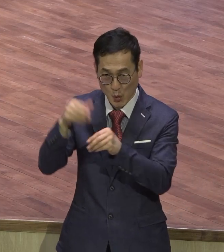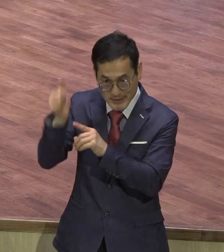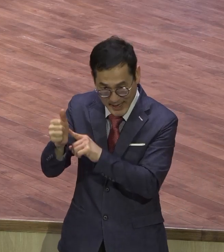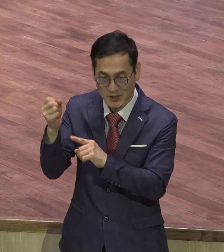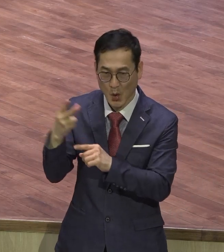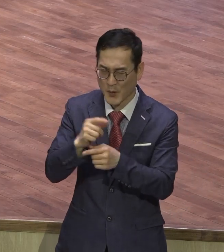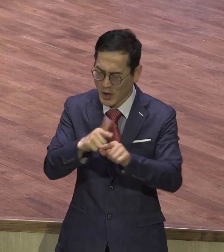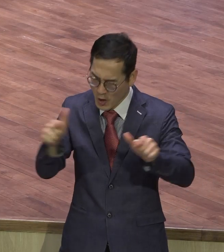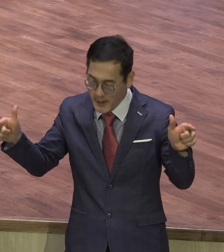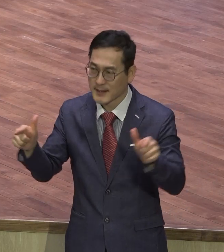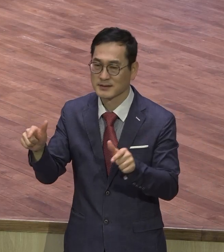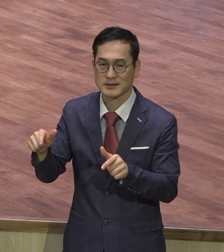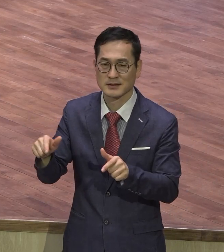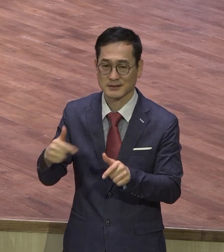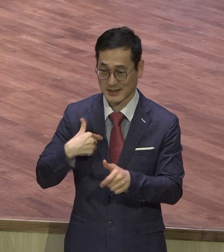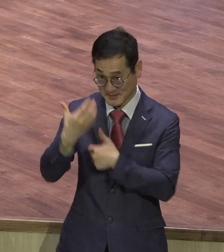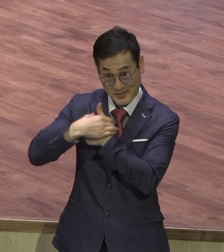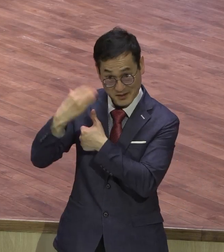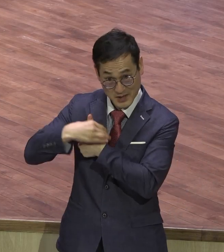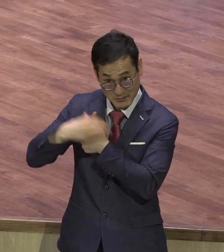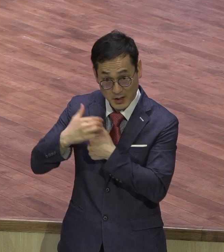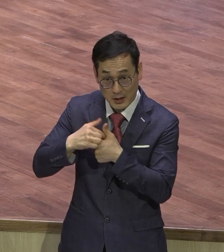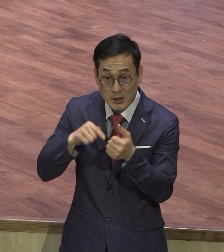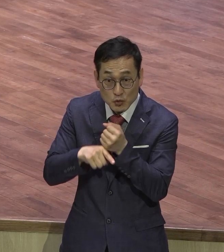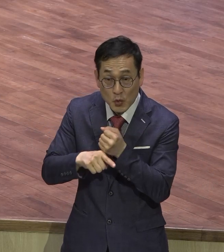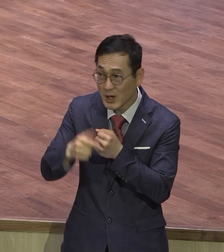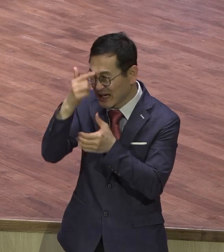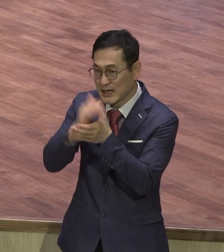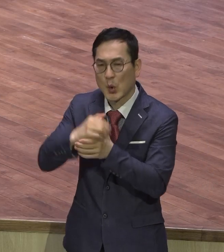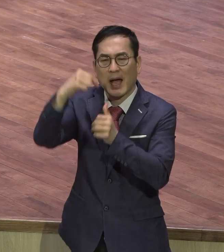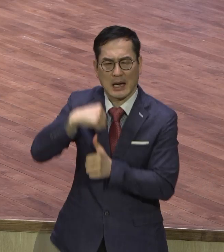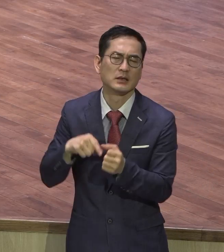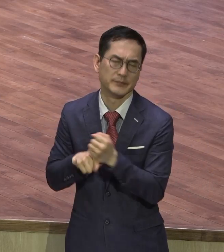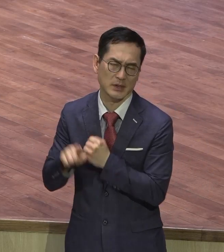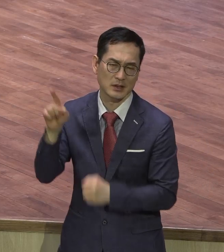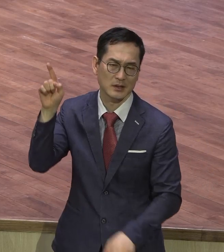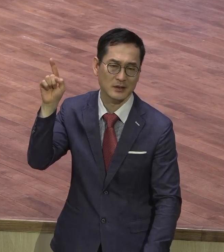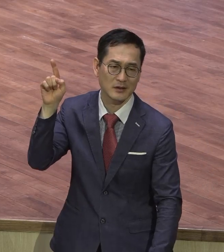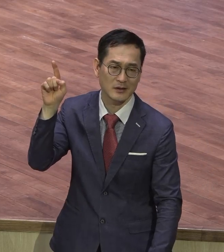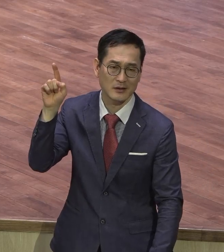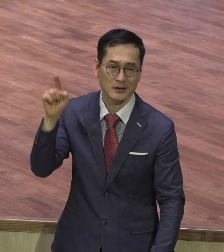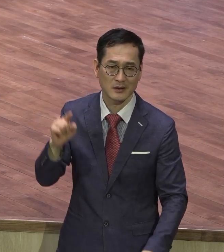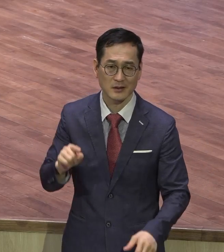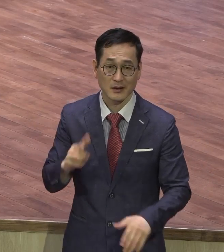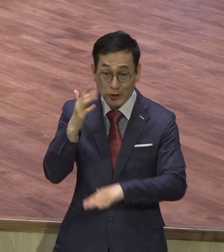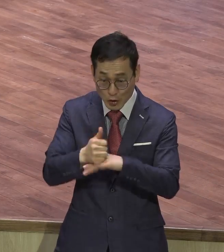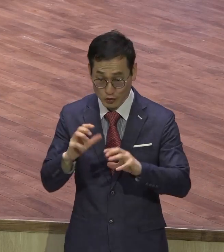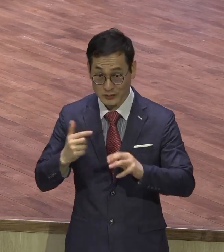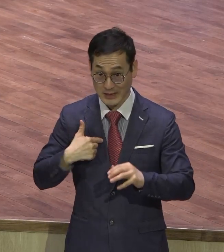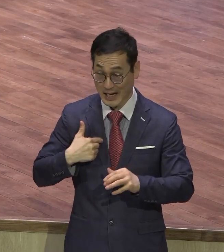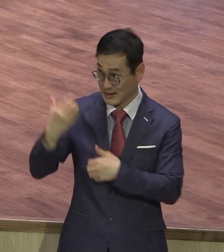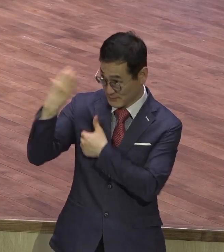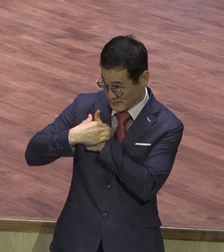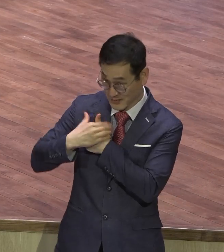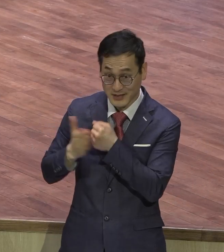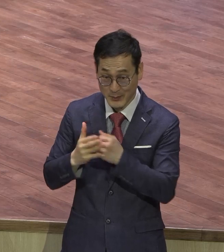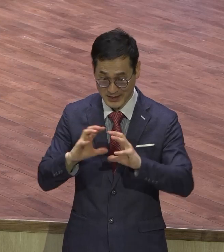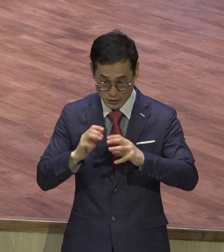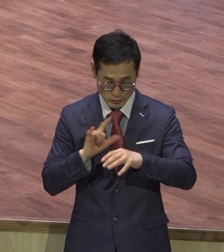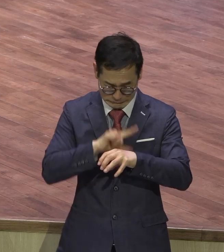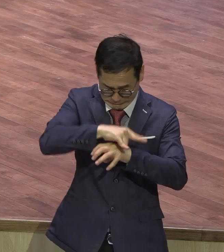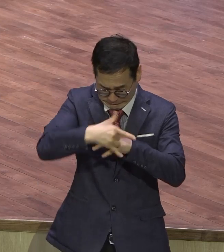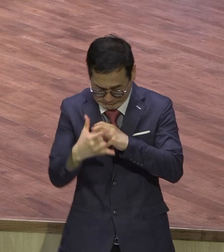제목 주신 거라고 기도하라고. 아멘. 그걸 기도해야 될 지금 지구를 한 바퀴 돌 수밖에 없다니까 직분 따라서 살고